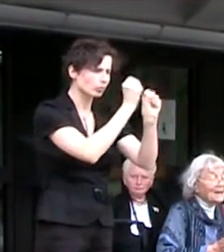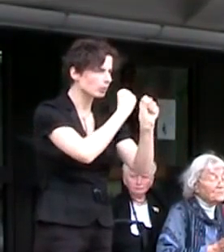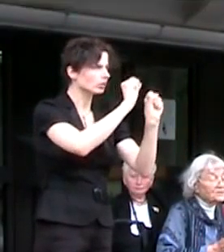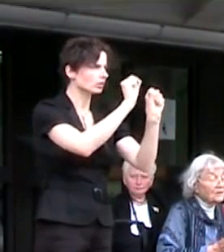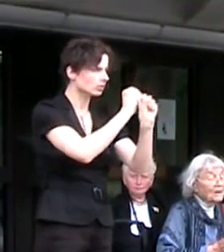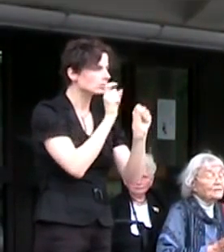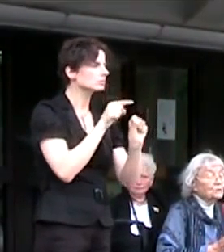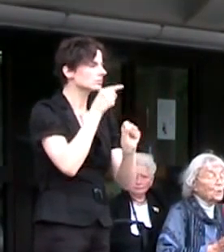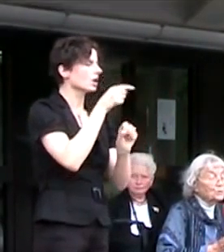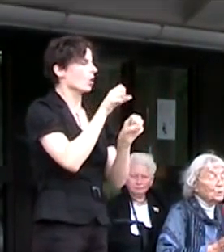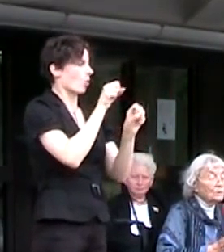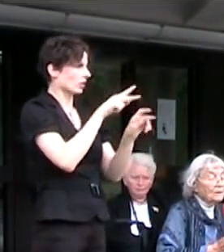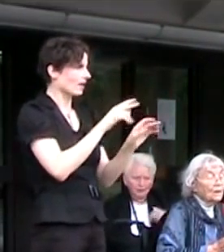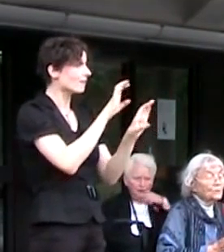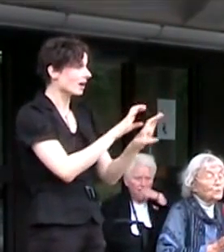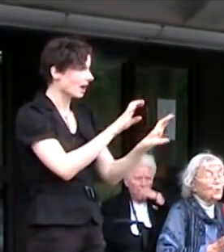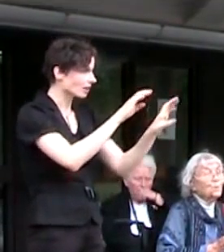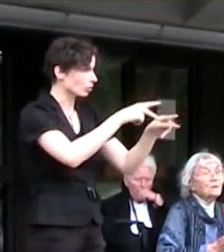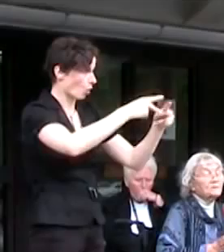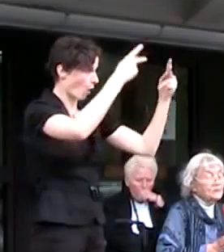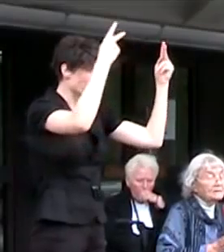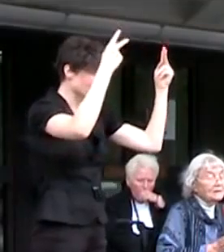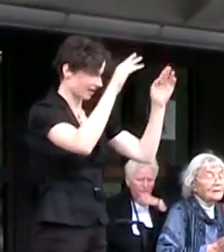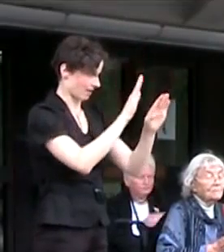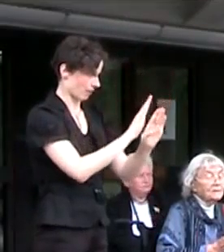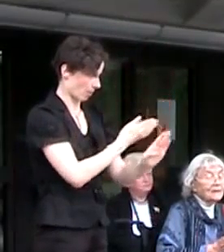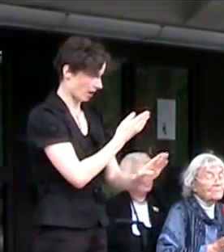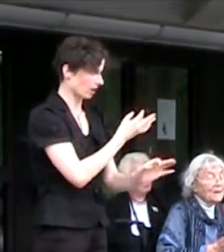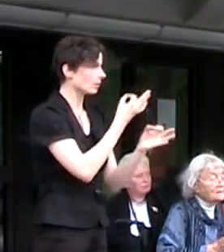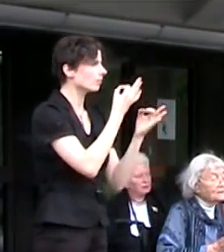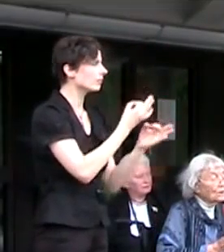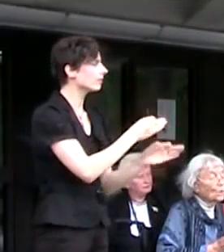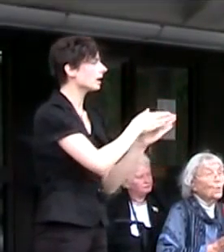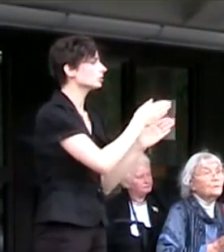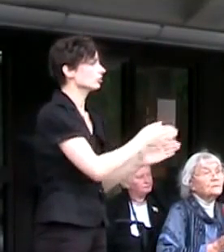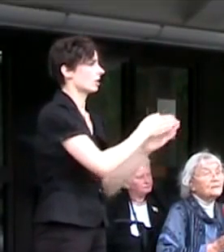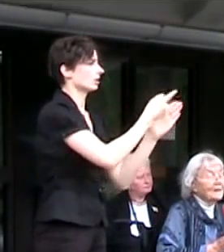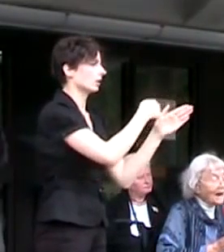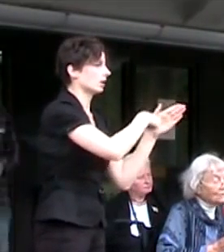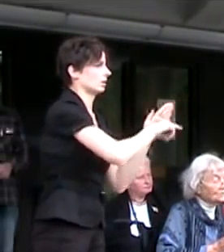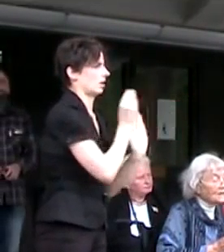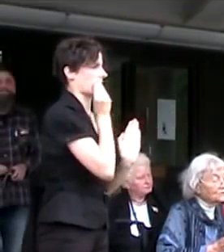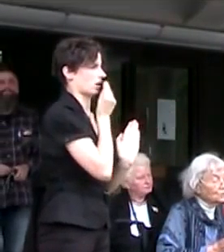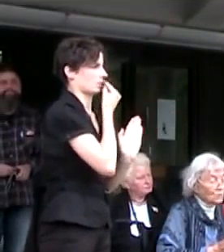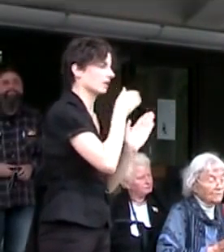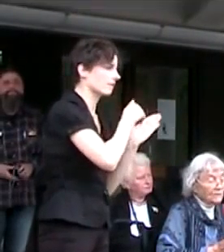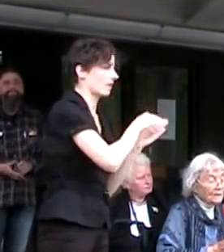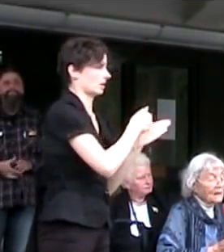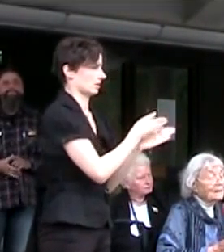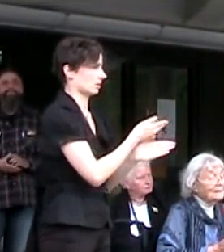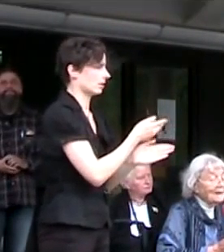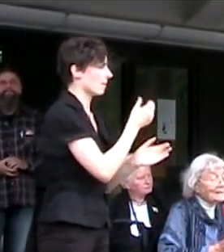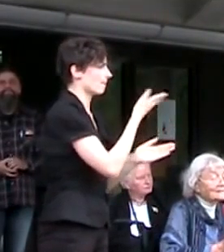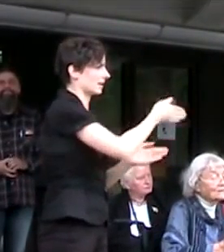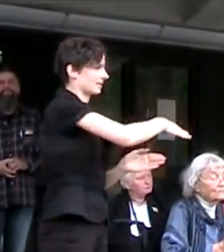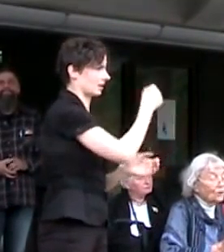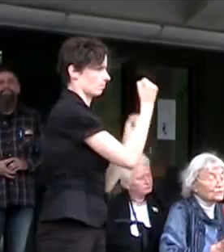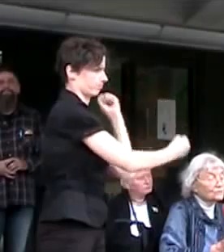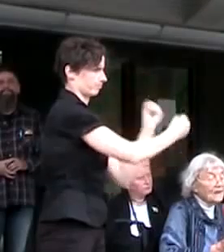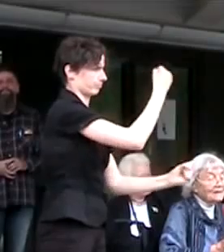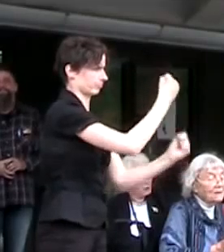Anstalten selbst die Tötungen durch überdosierte Medikamente und Nahrungsentzug. Die